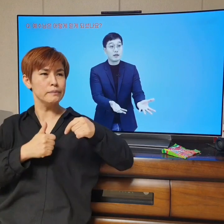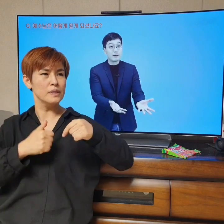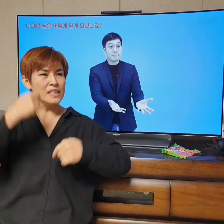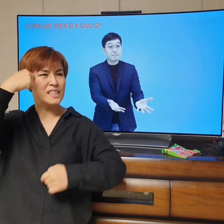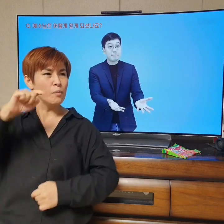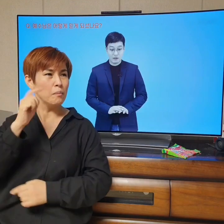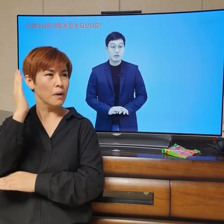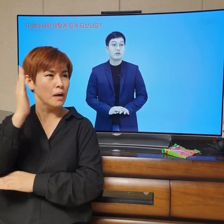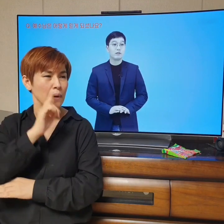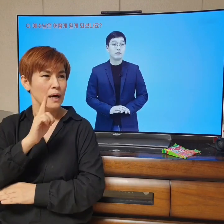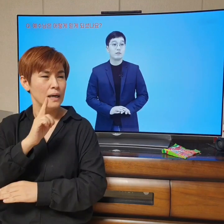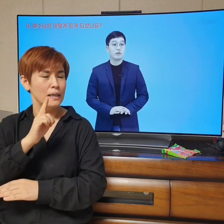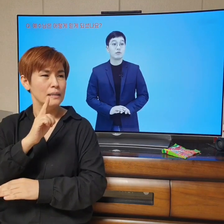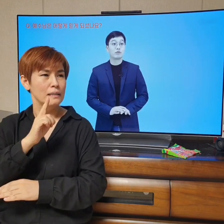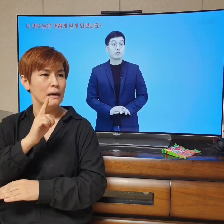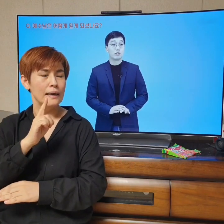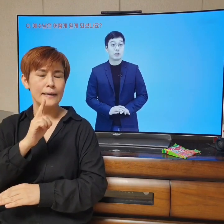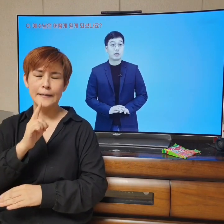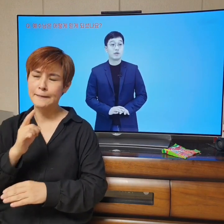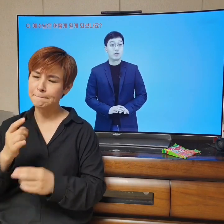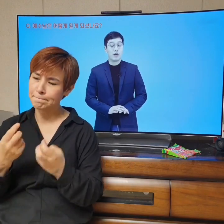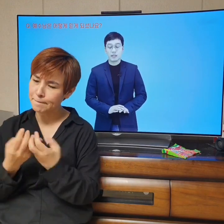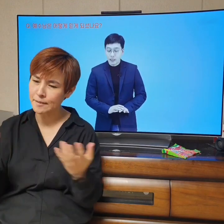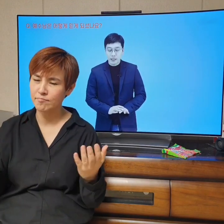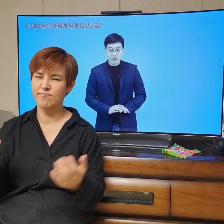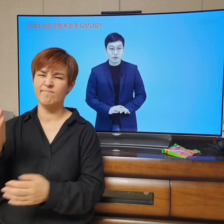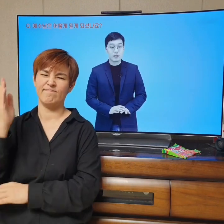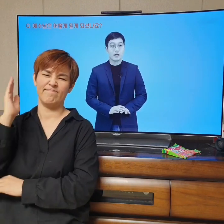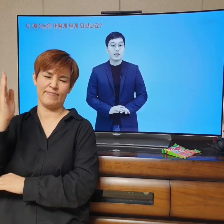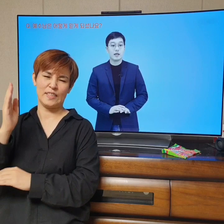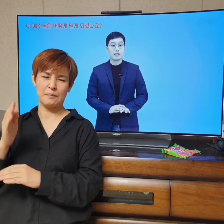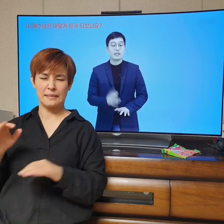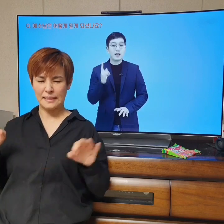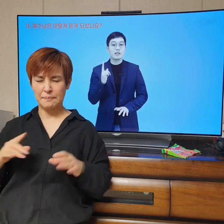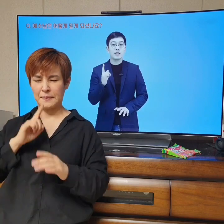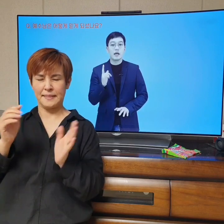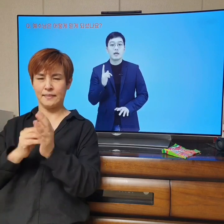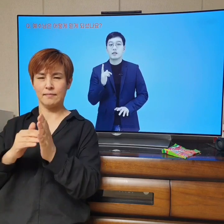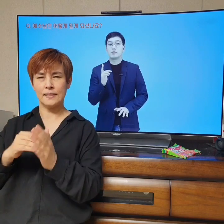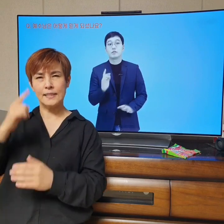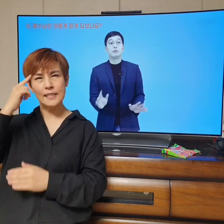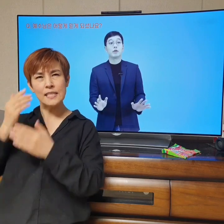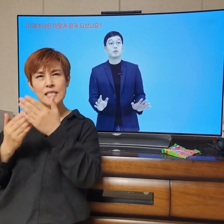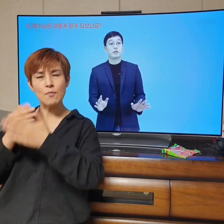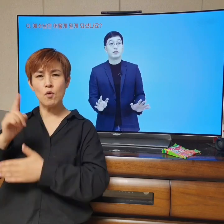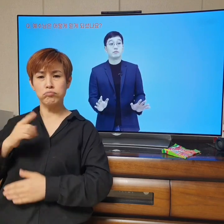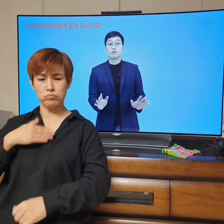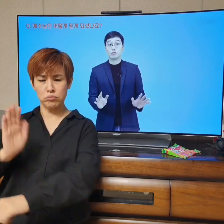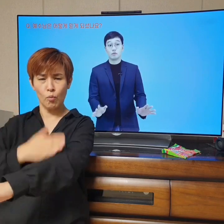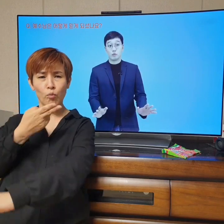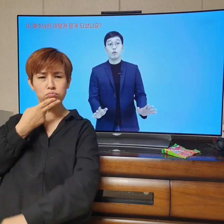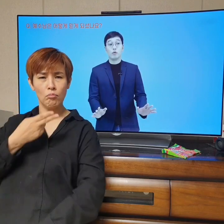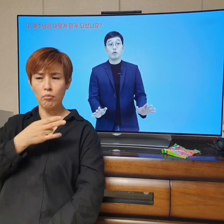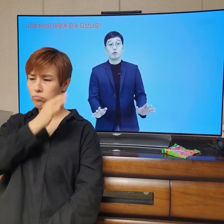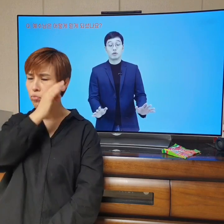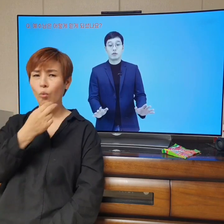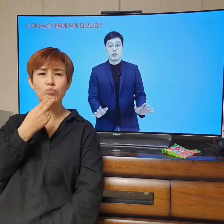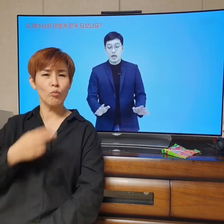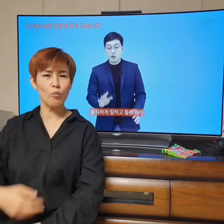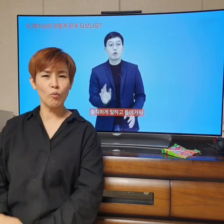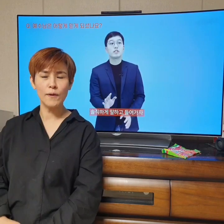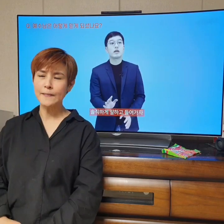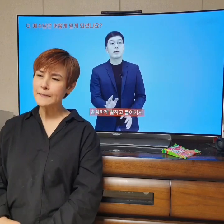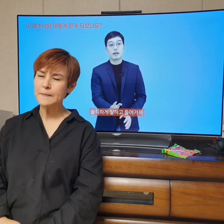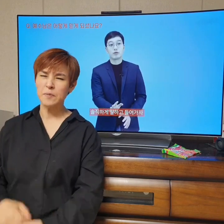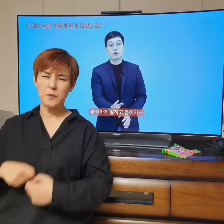하라니까 제가 얘기를 어쩔 수 없이 시작한 거죠. 짧게 얘기하고 들어가자. 근데 생각난 게 잘못한 거 없잖아요. 부끄러운 것도 없고